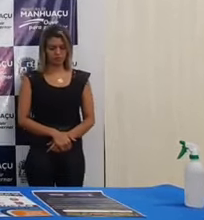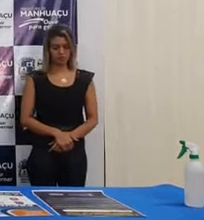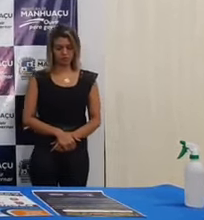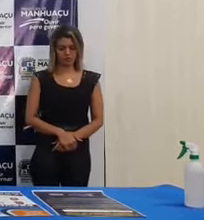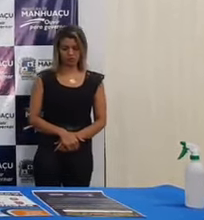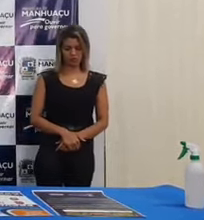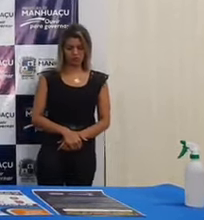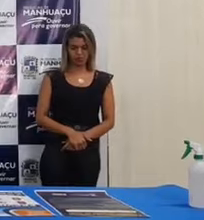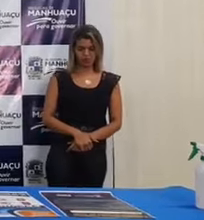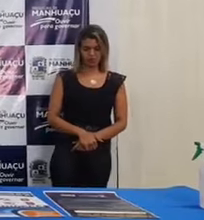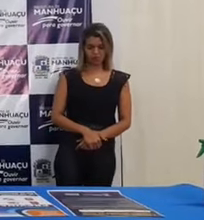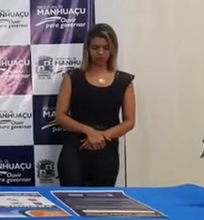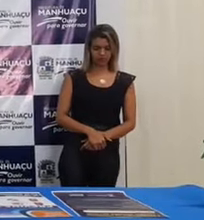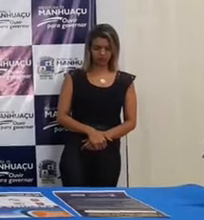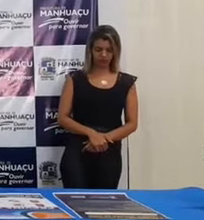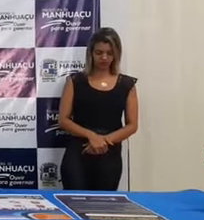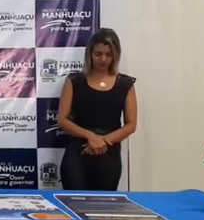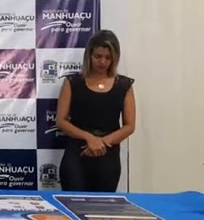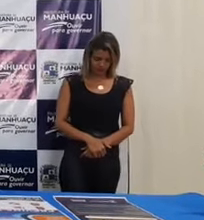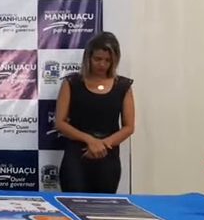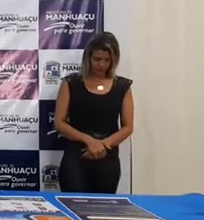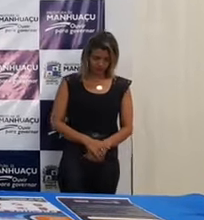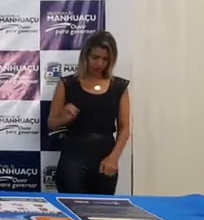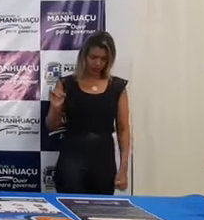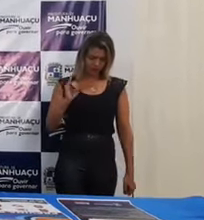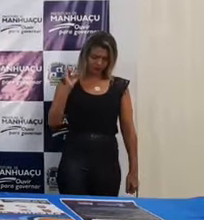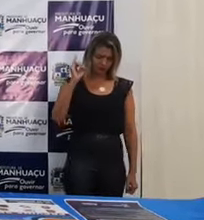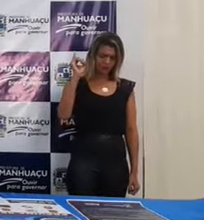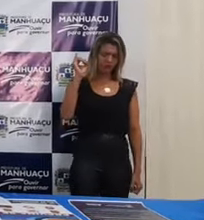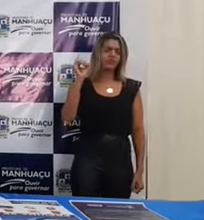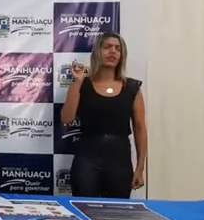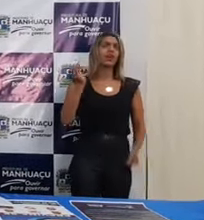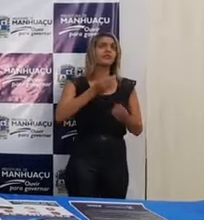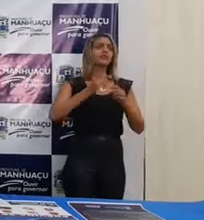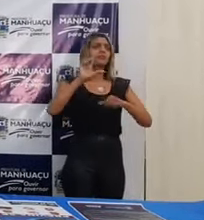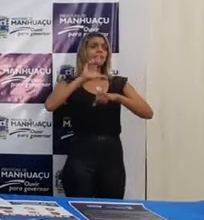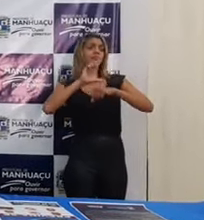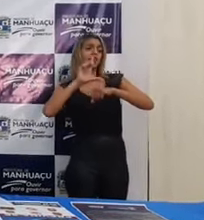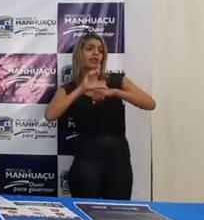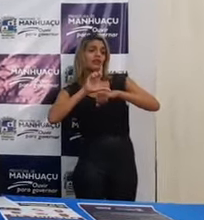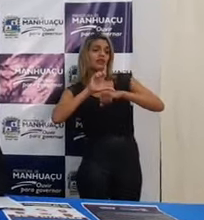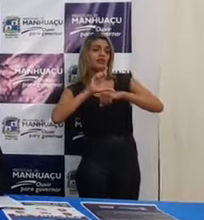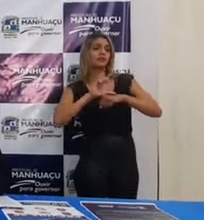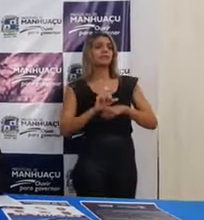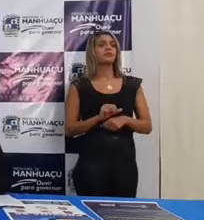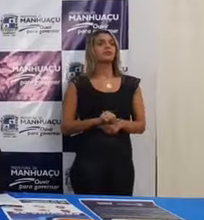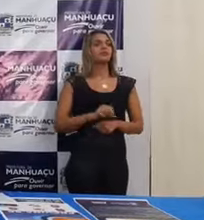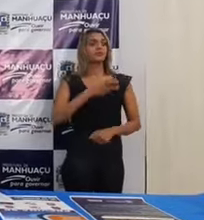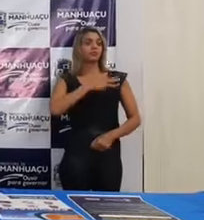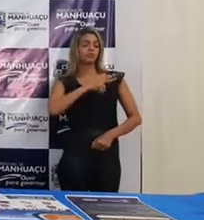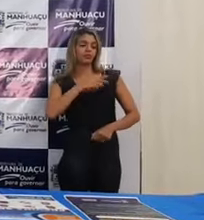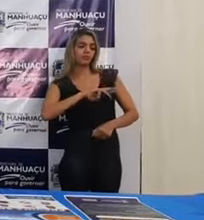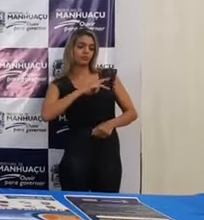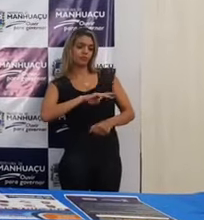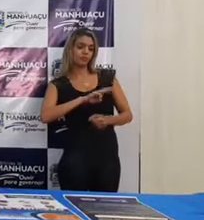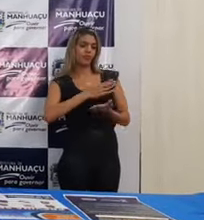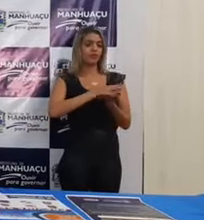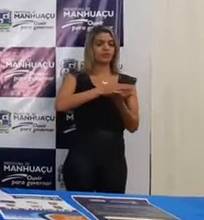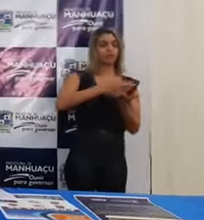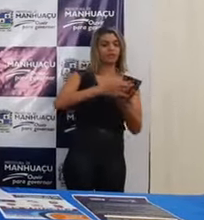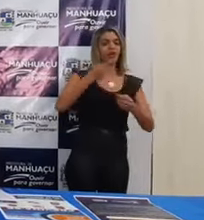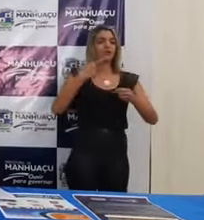humanas, sem desconsiderar a importância vital do comércio para a manutenção da economia local. No entanto, a